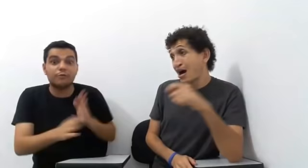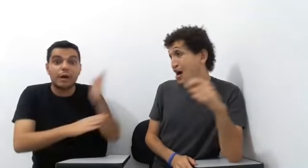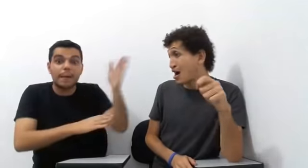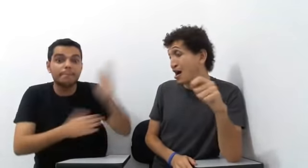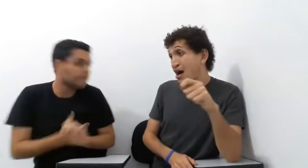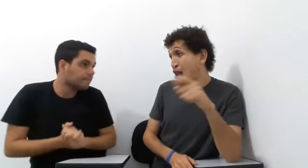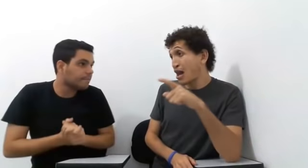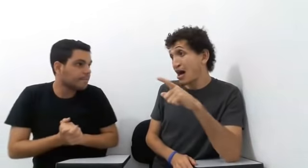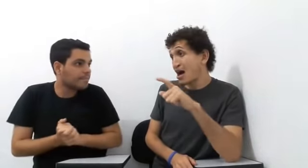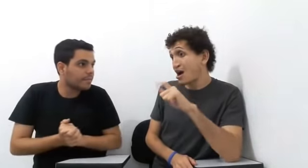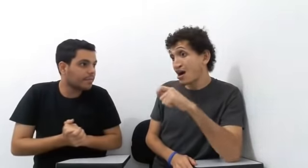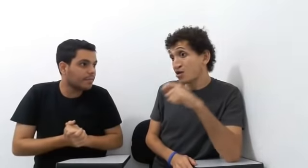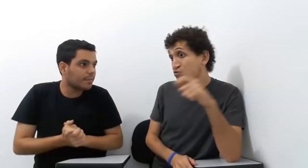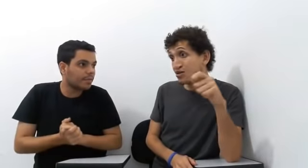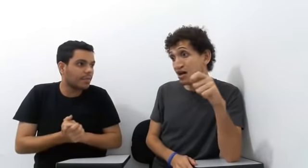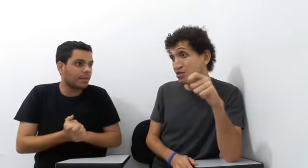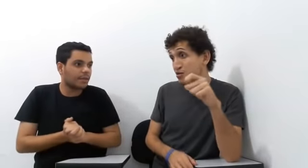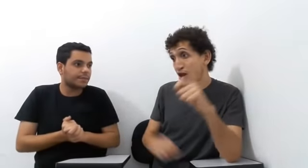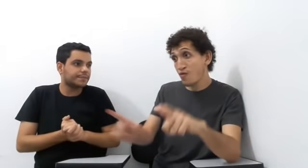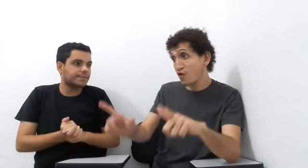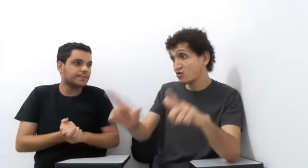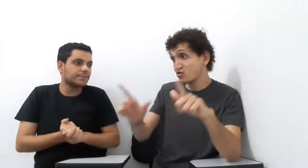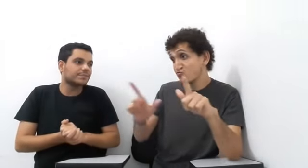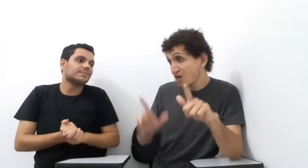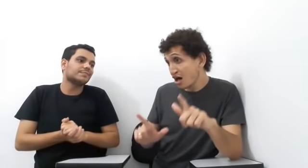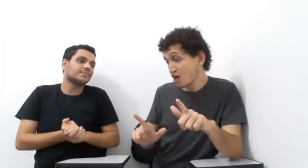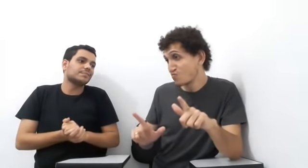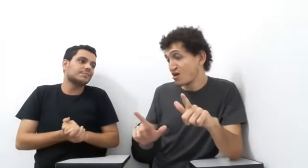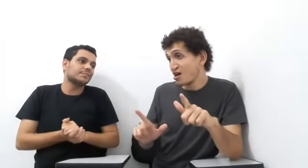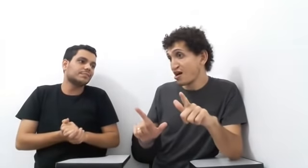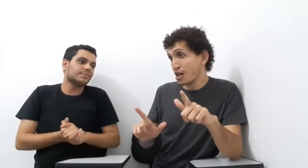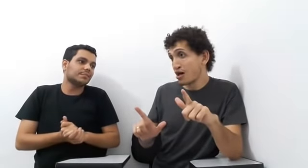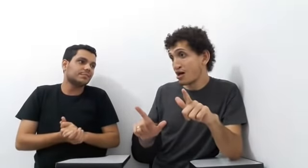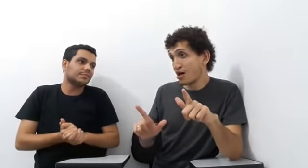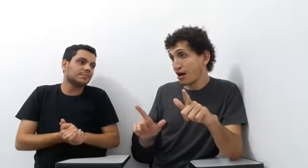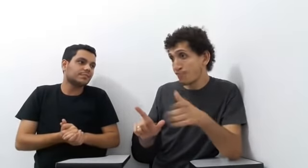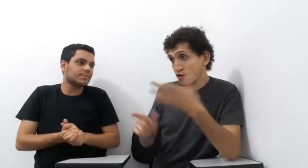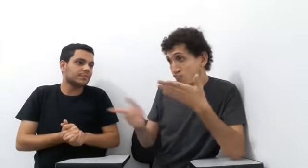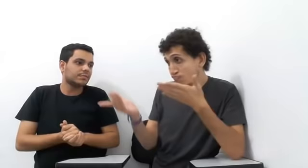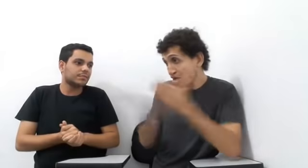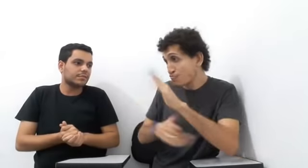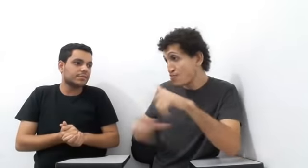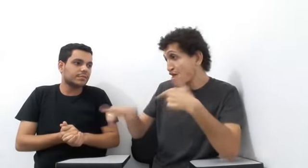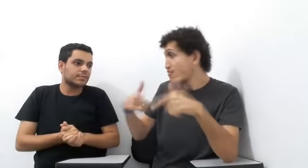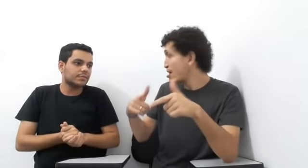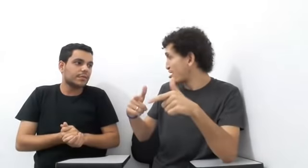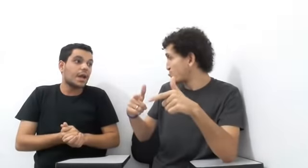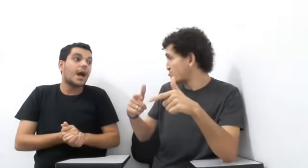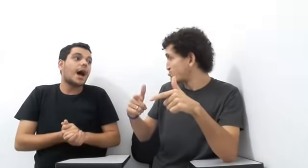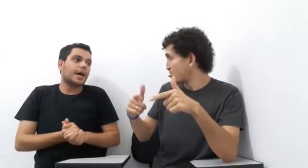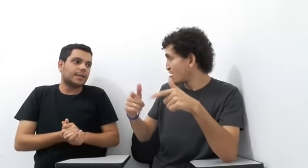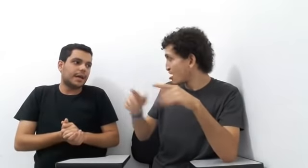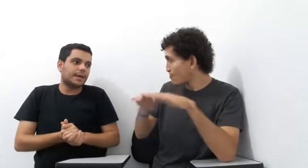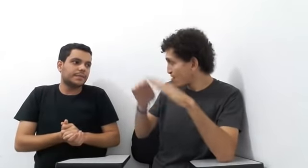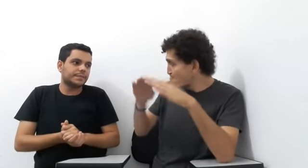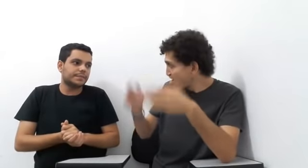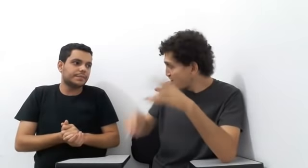Boa. A associação ela não dá um certificado, a pessoa passa de trabalhar. Ah, tá. Lá no banco de